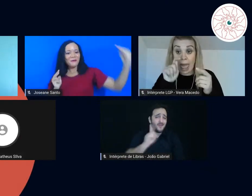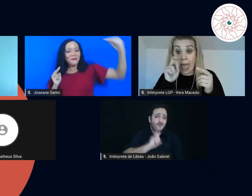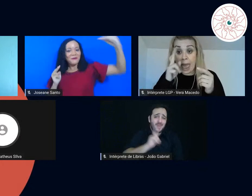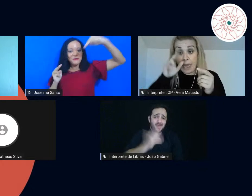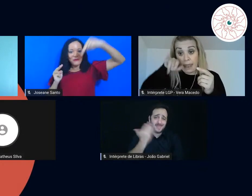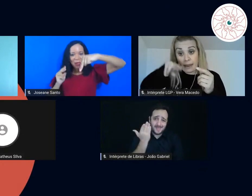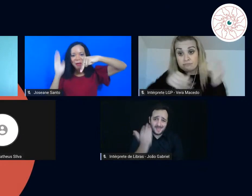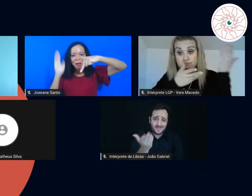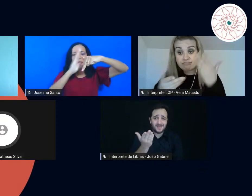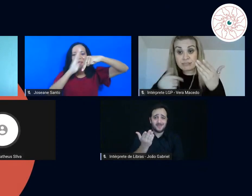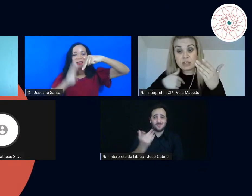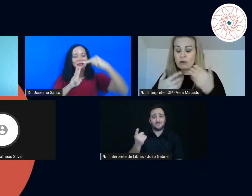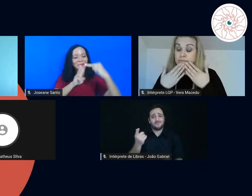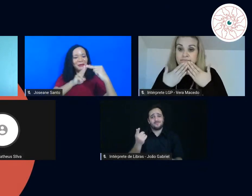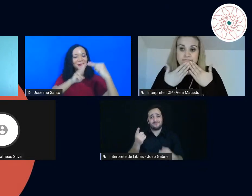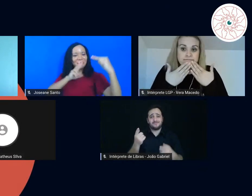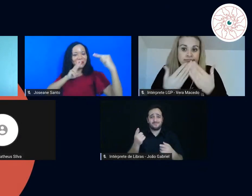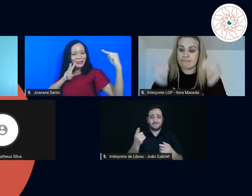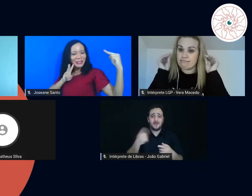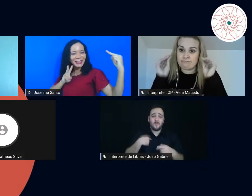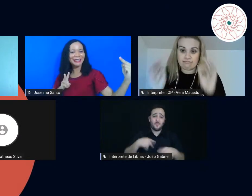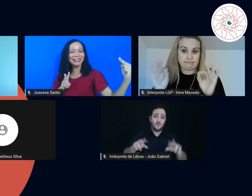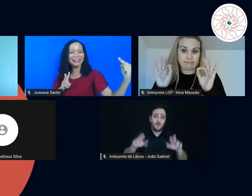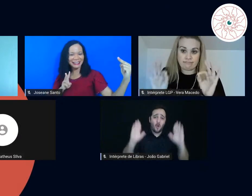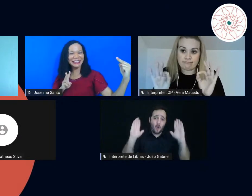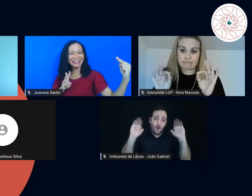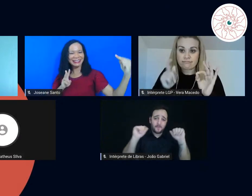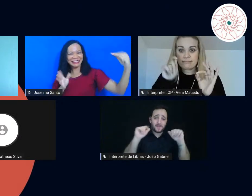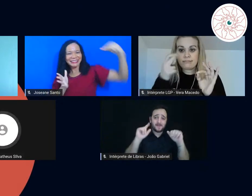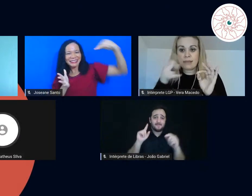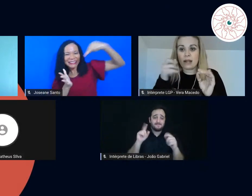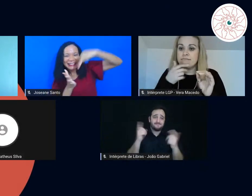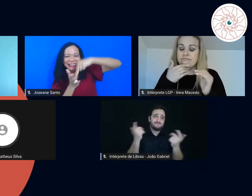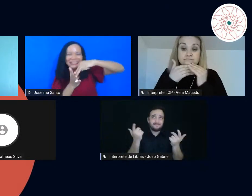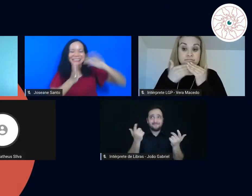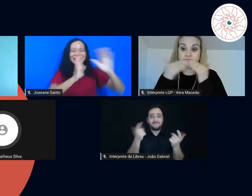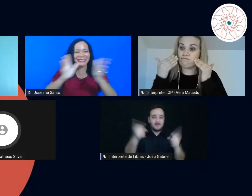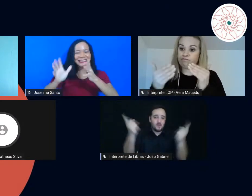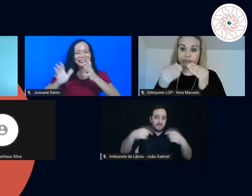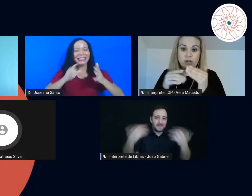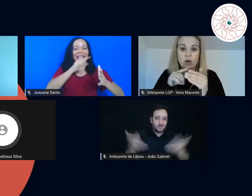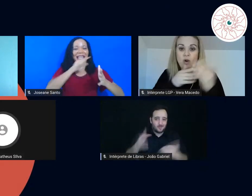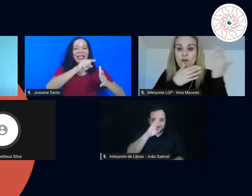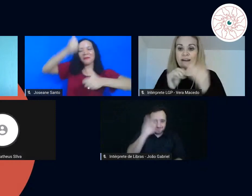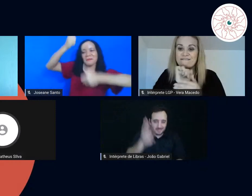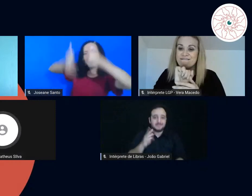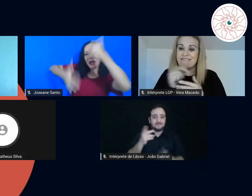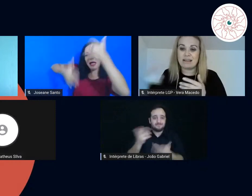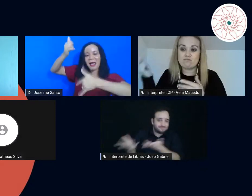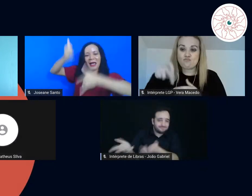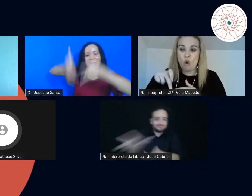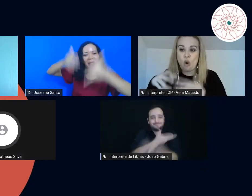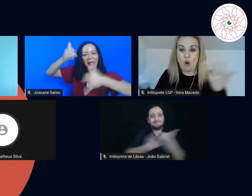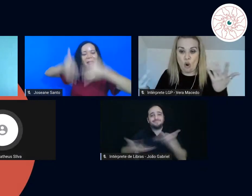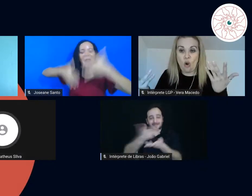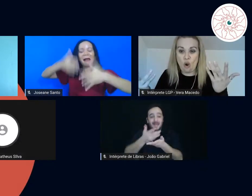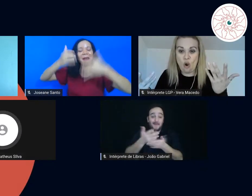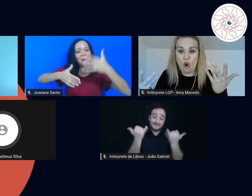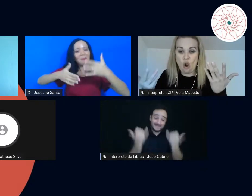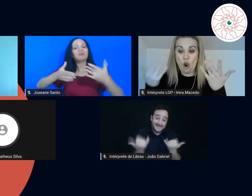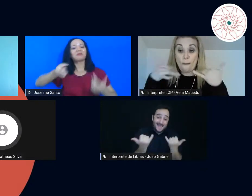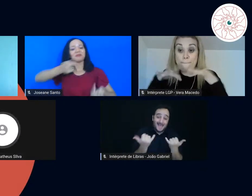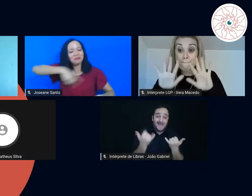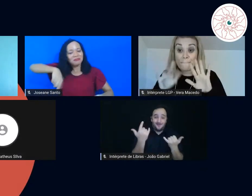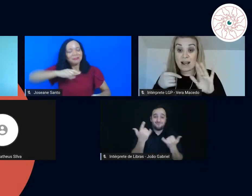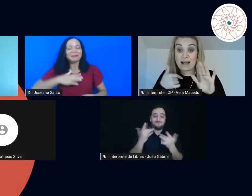E eu sou imensamente grata a a Eren pelo teu convite, né, de estar aqui, mas falo que estar